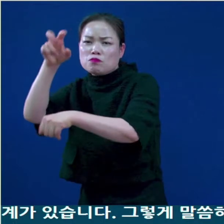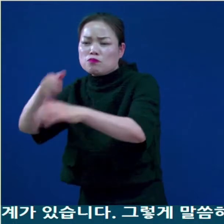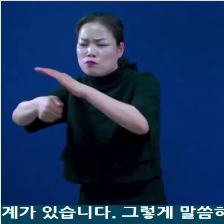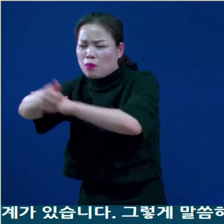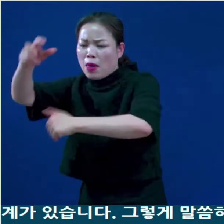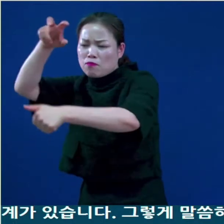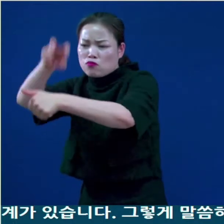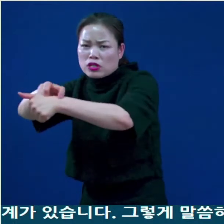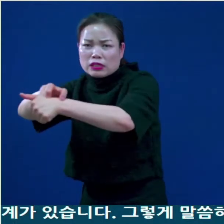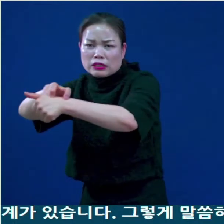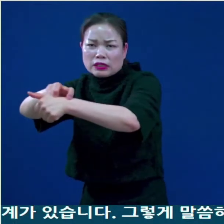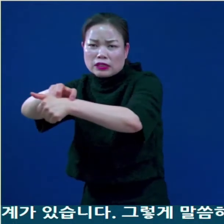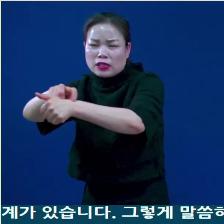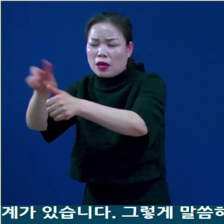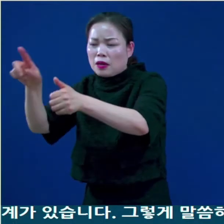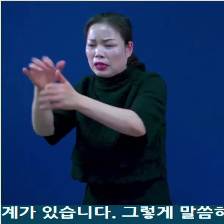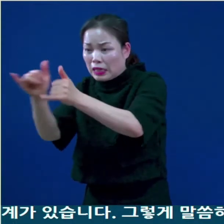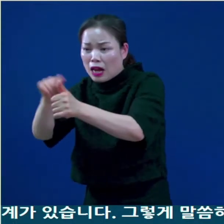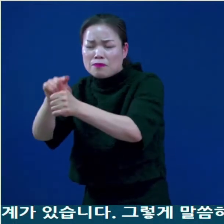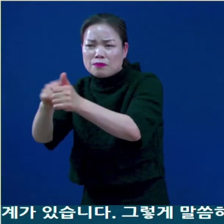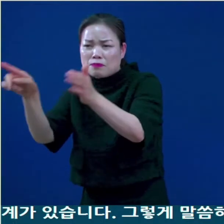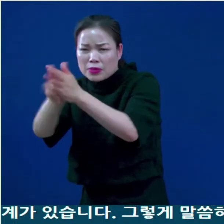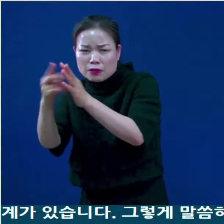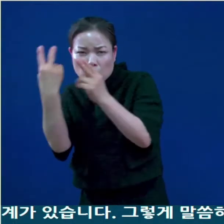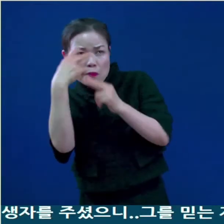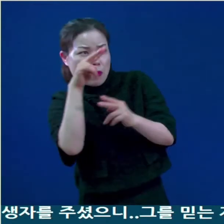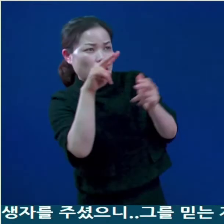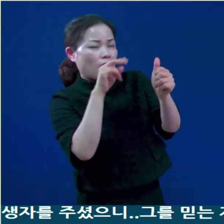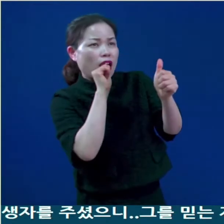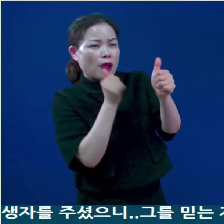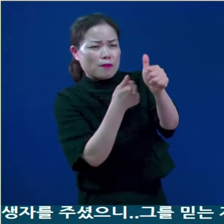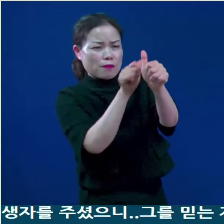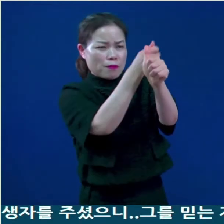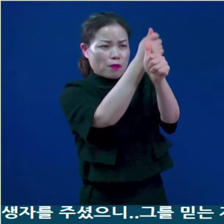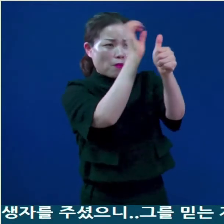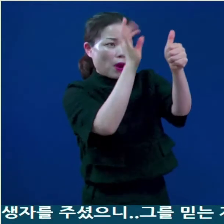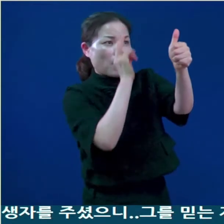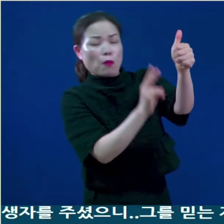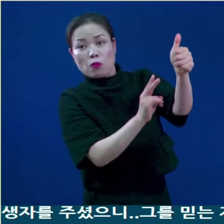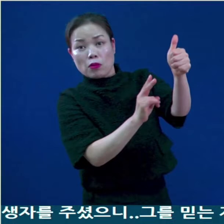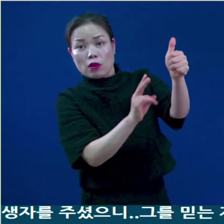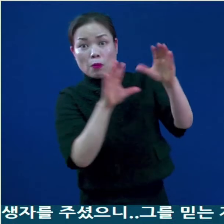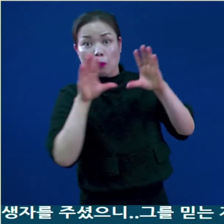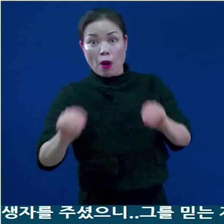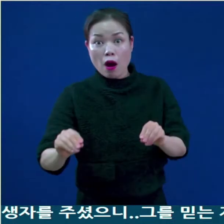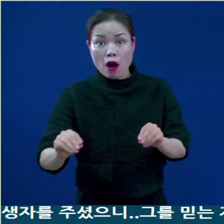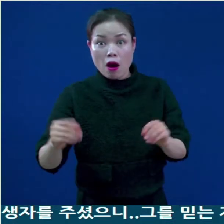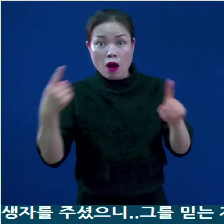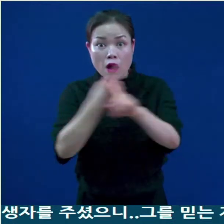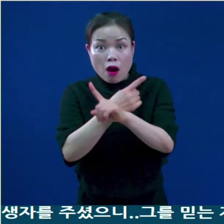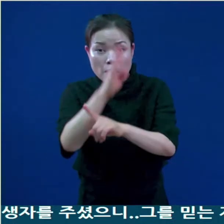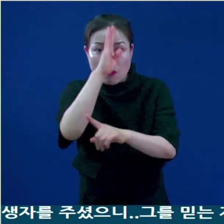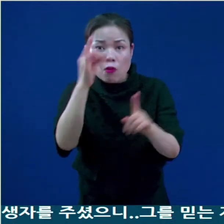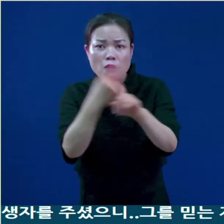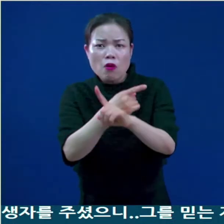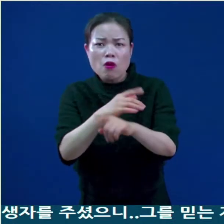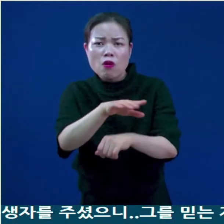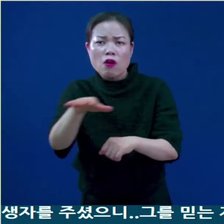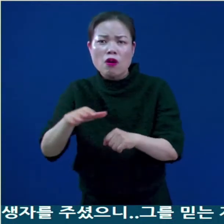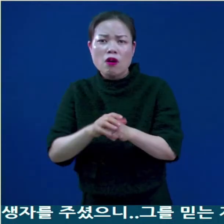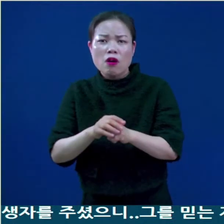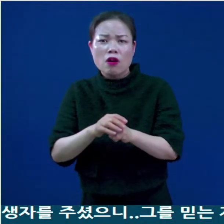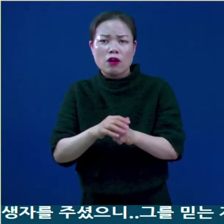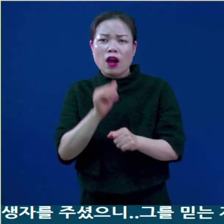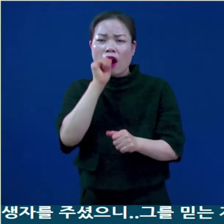그것을 믿음으로 바라보면 나았잖아요. 어떻게 해요? 놋뱀이